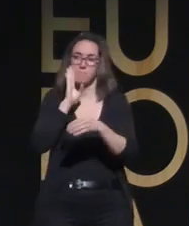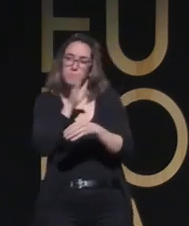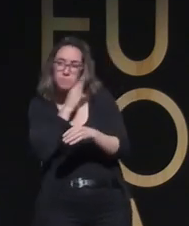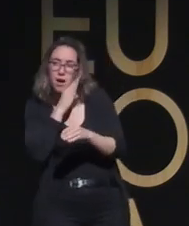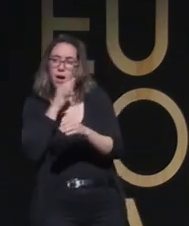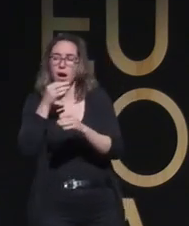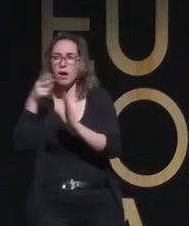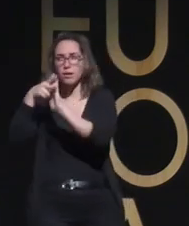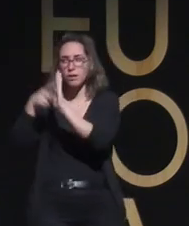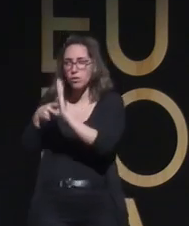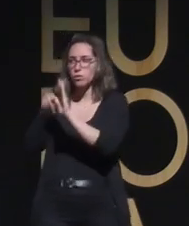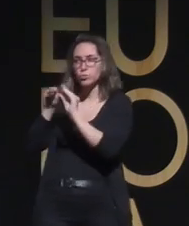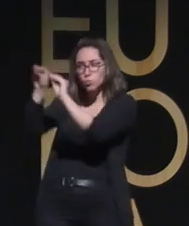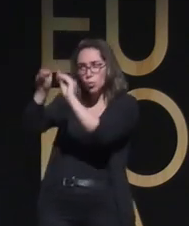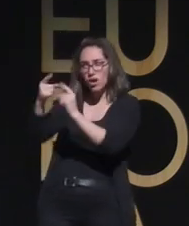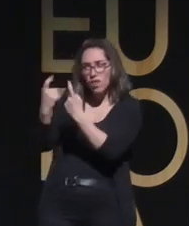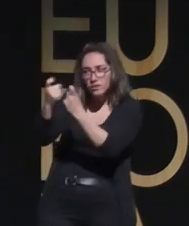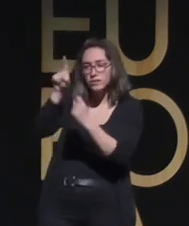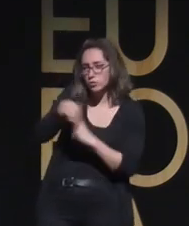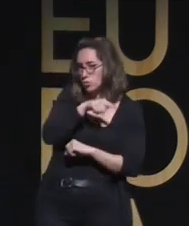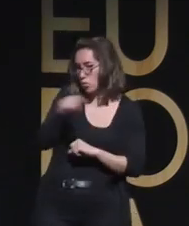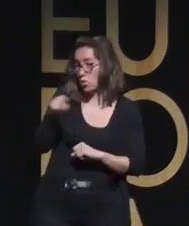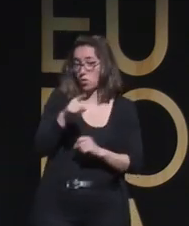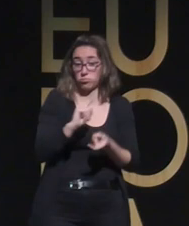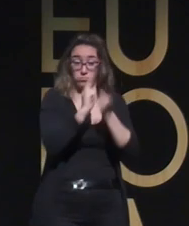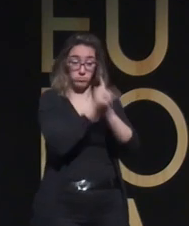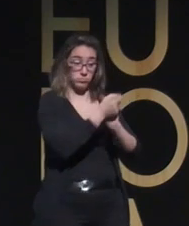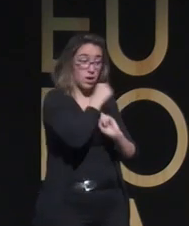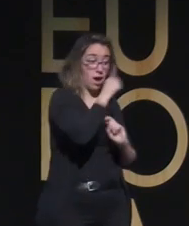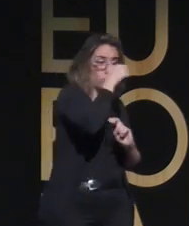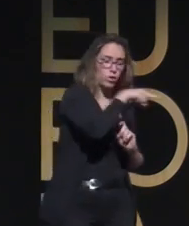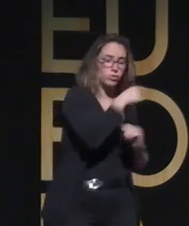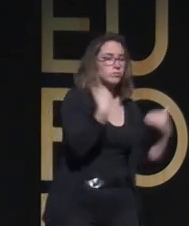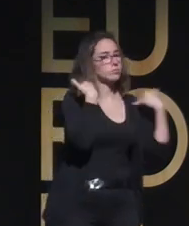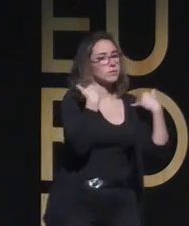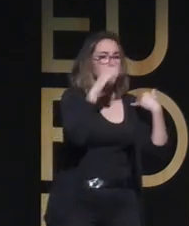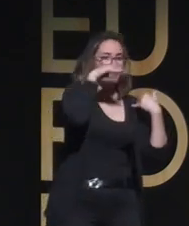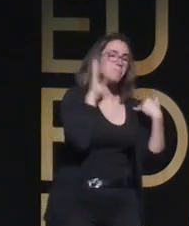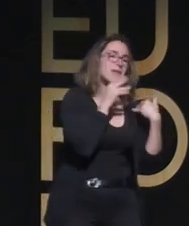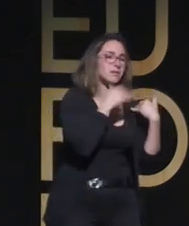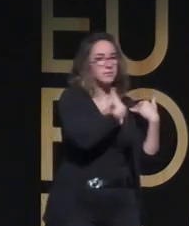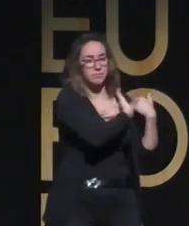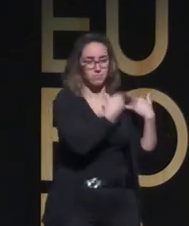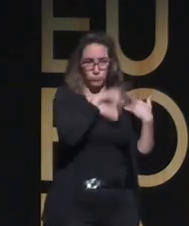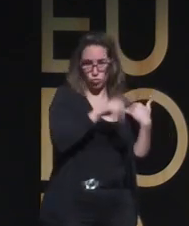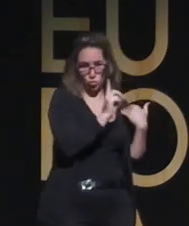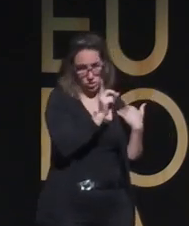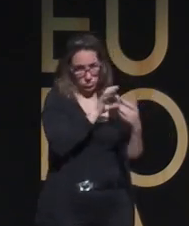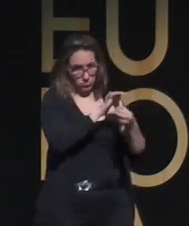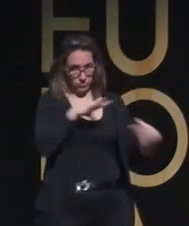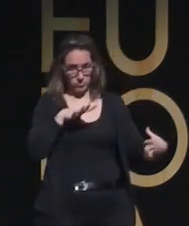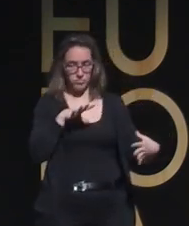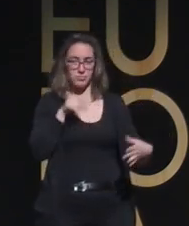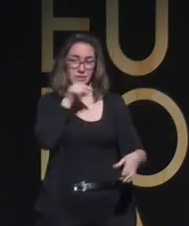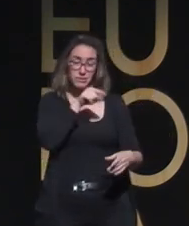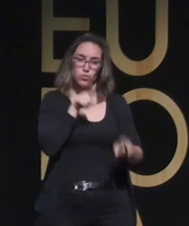tiene de autoridad. Y a esos padres, a esos abuelos, que le dejen hacer de madre a esa madre. Entonces habría que ir desmenuzando un poco la red de